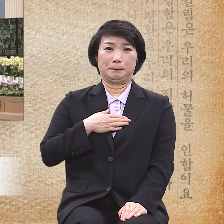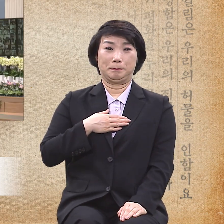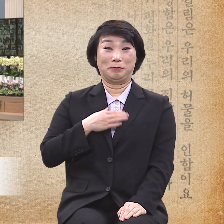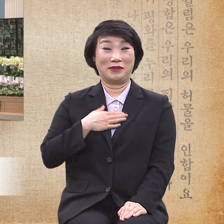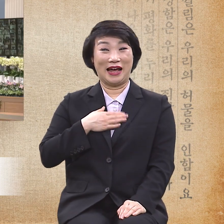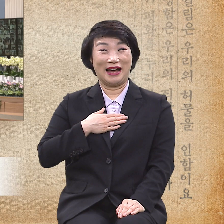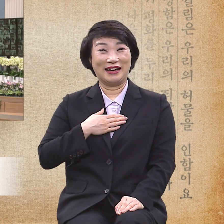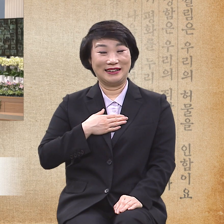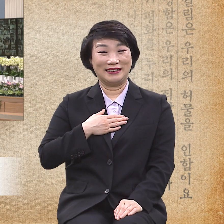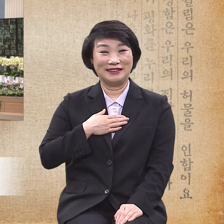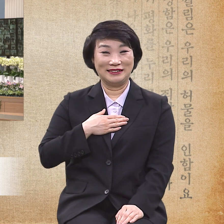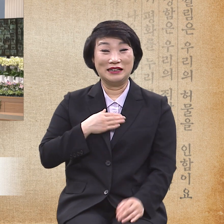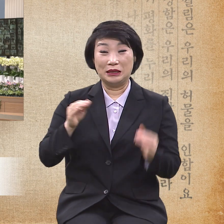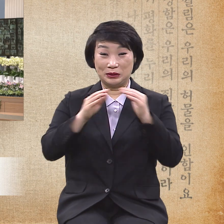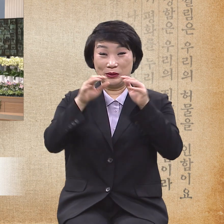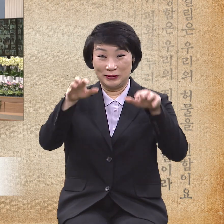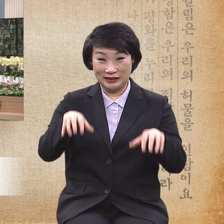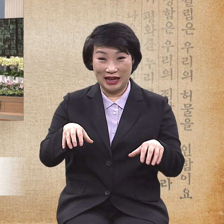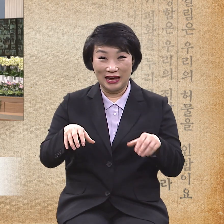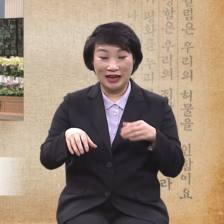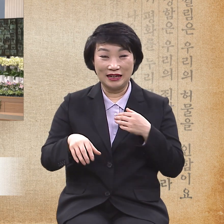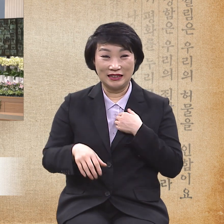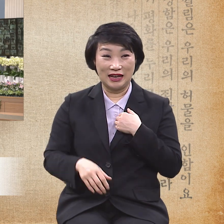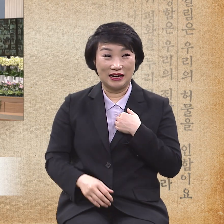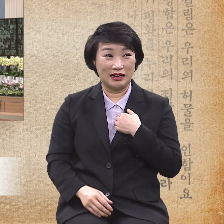우리 동네